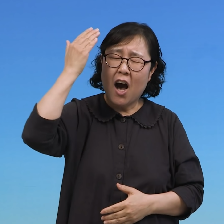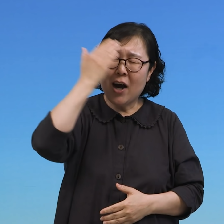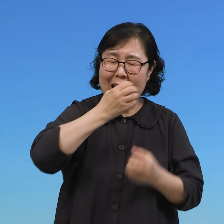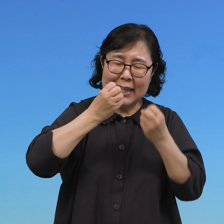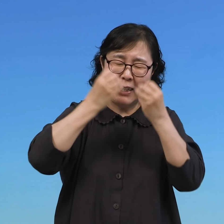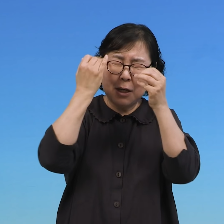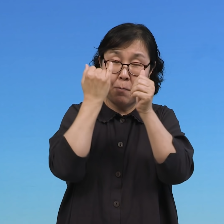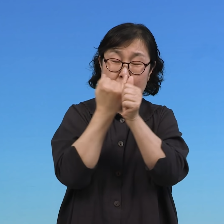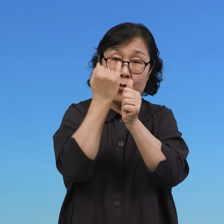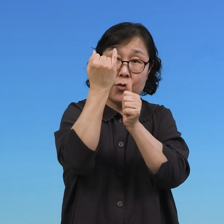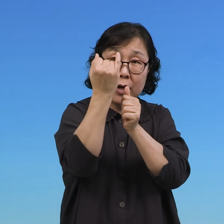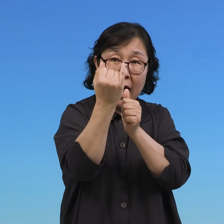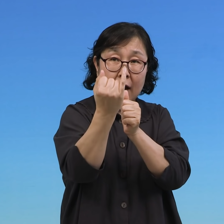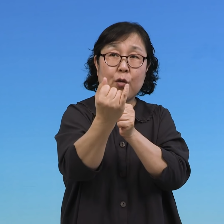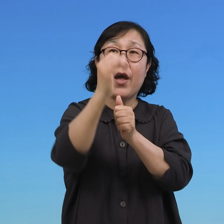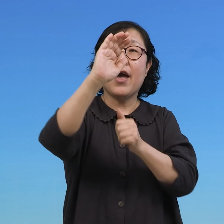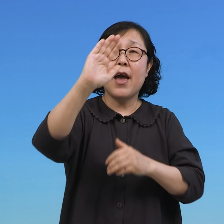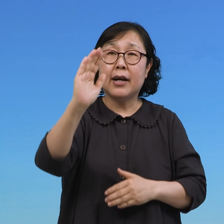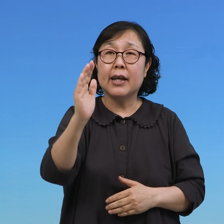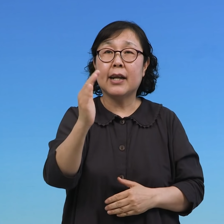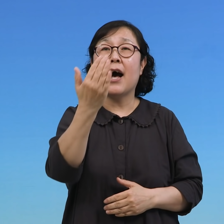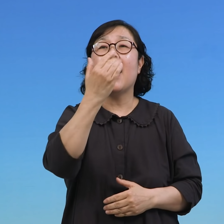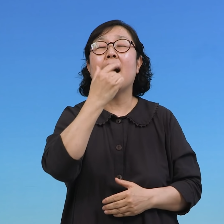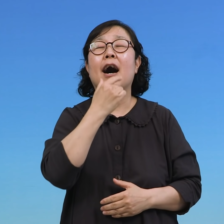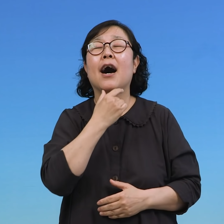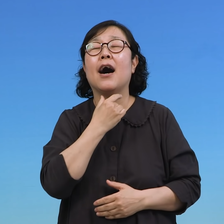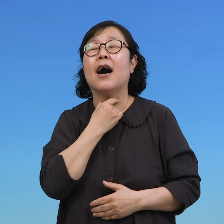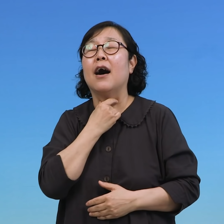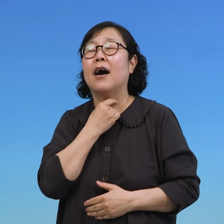주의 순결한 신부가 되리라.